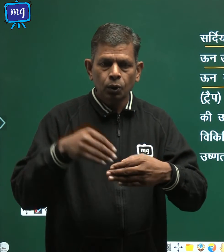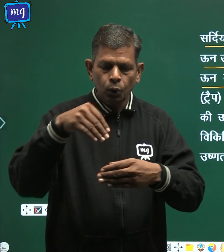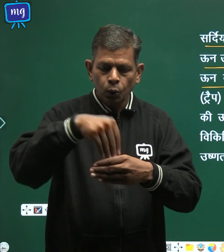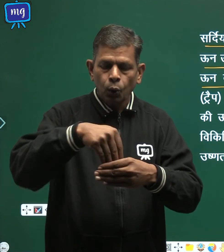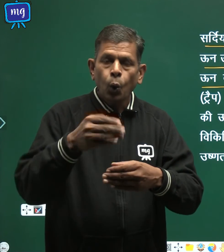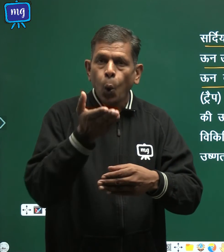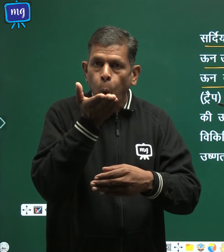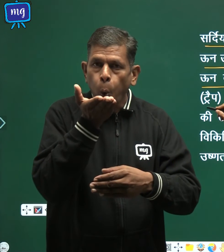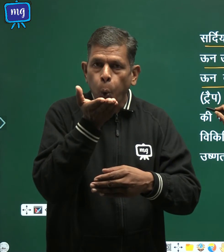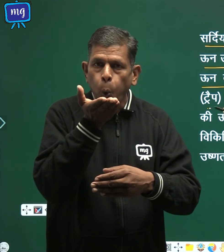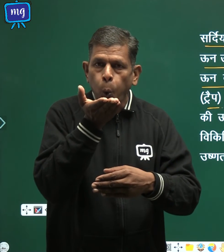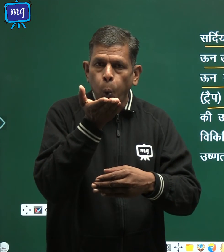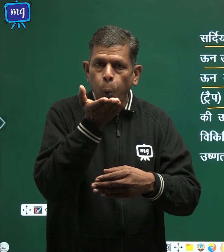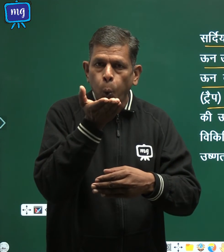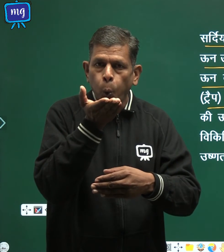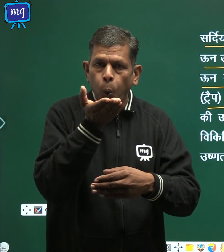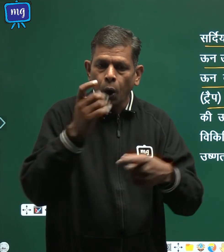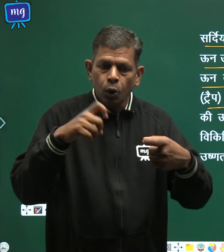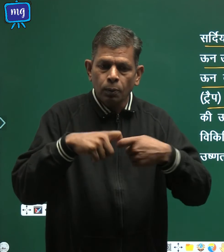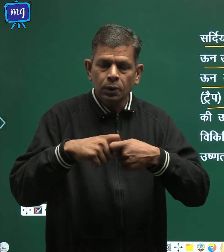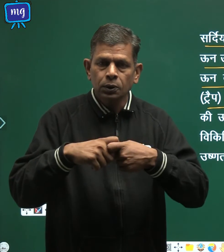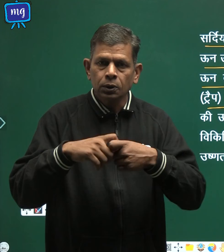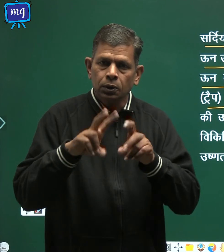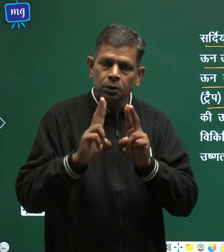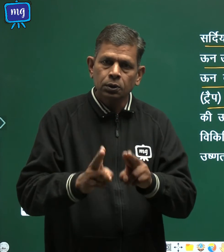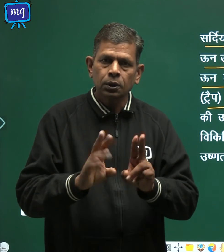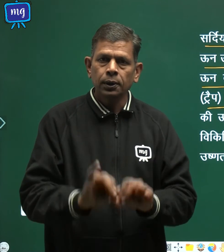वायु फंसी या ट्रैप रहती है।